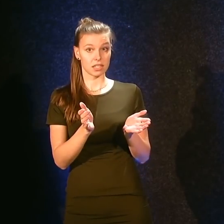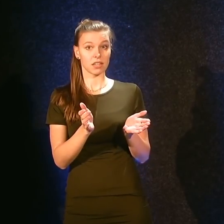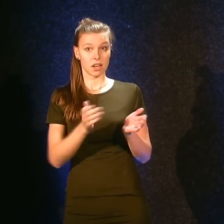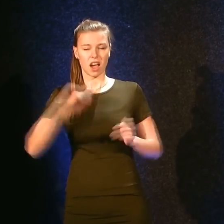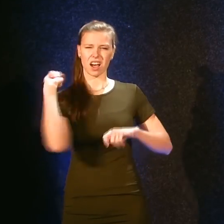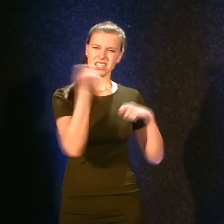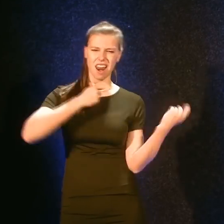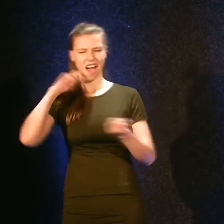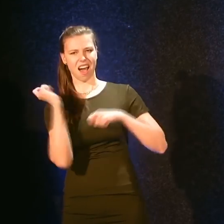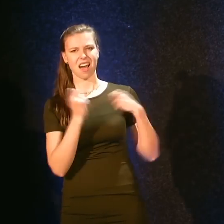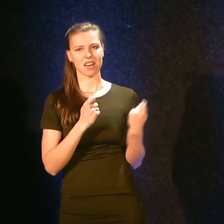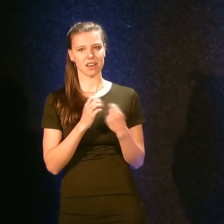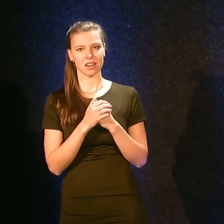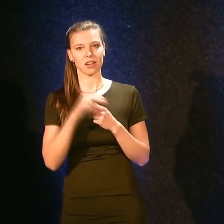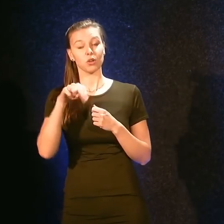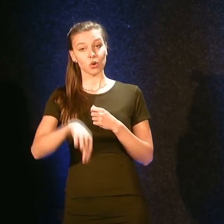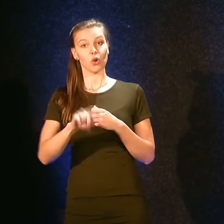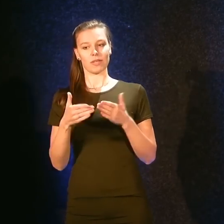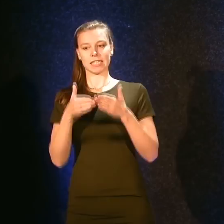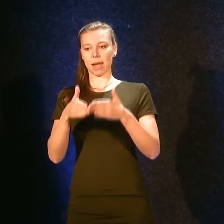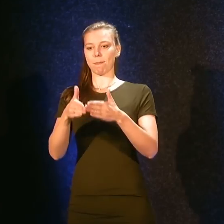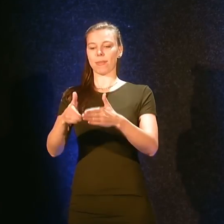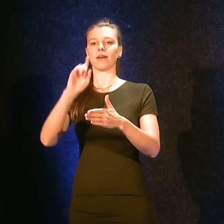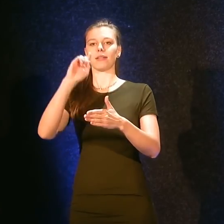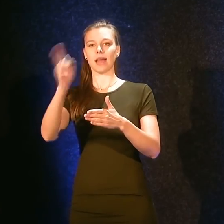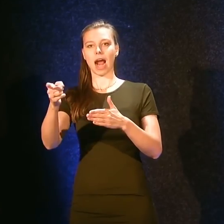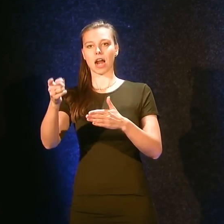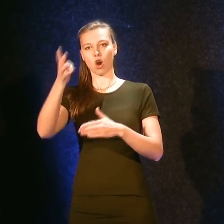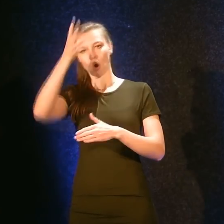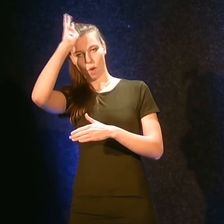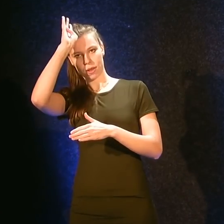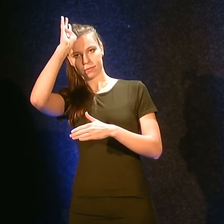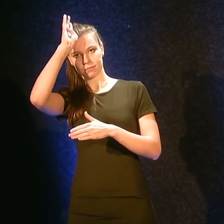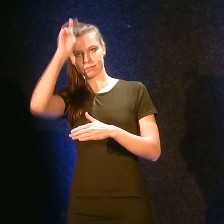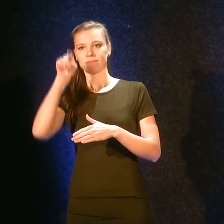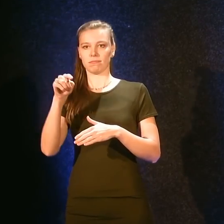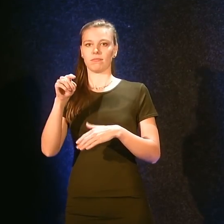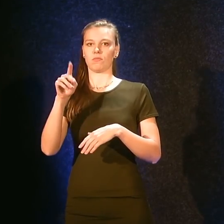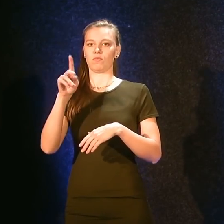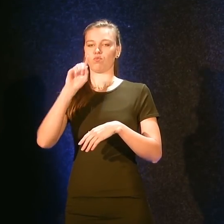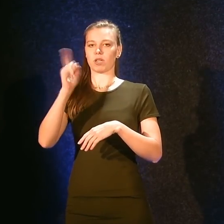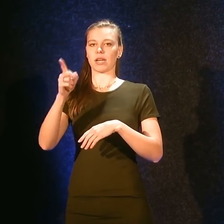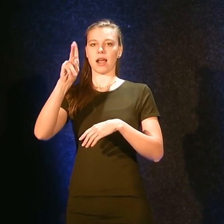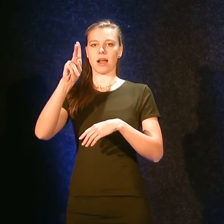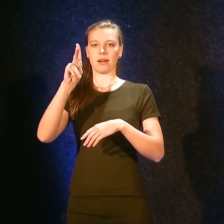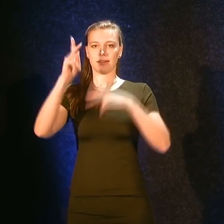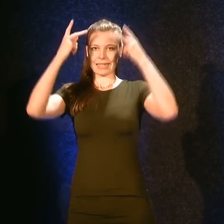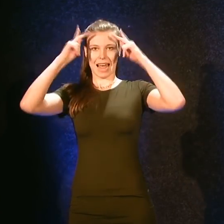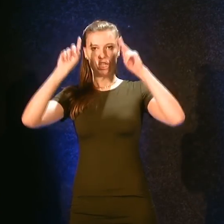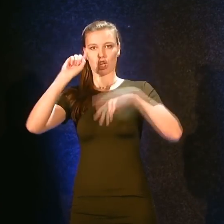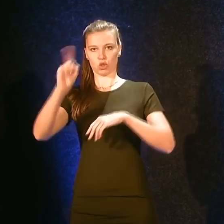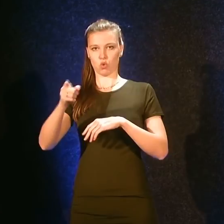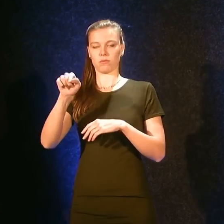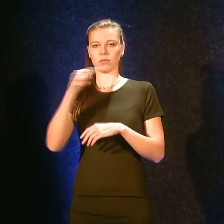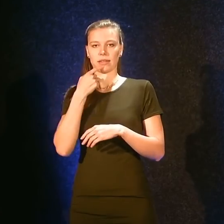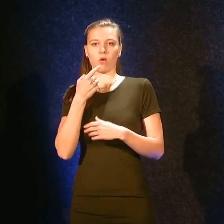is en die nu op een schip is onderweg naar Rome. Hij heeft zich beroepen op de keizer en hij heeft gezegd, laat die